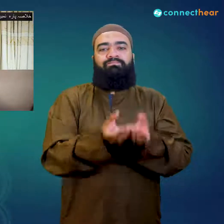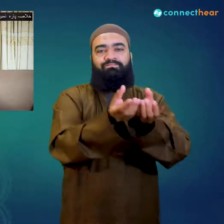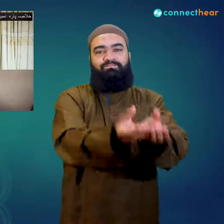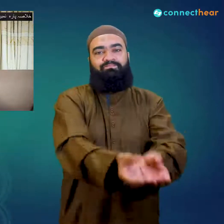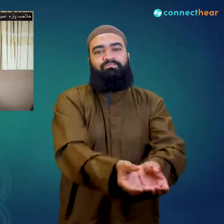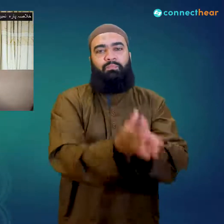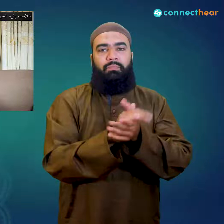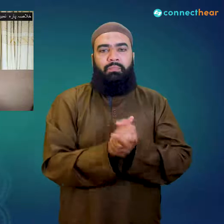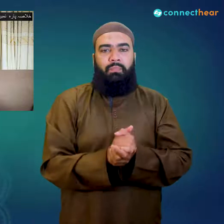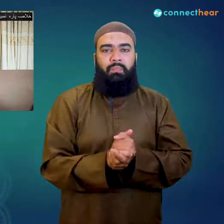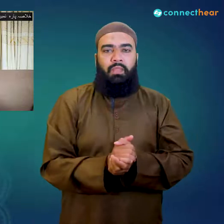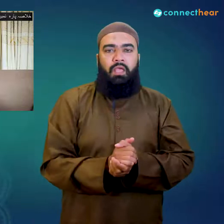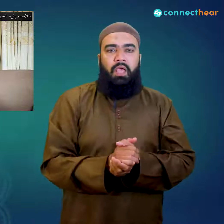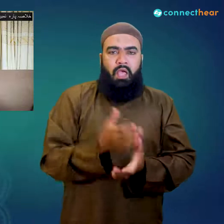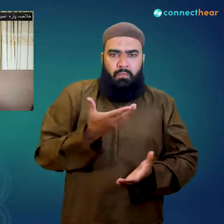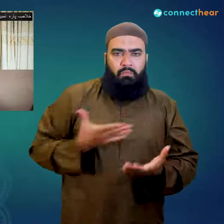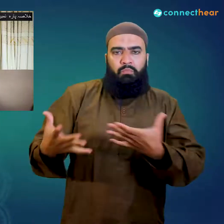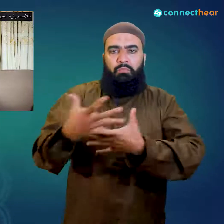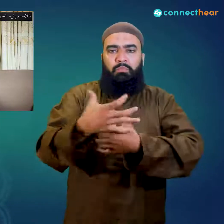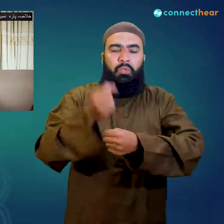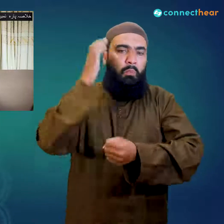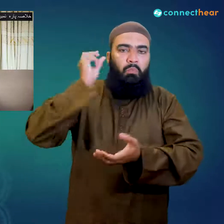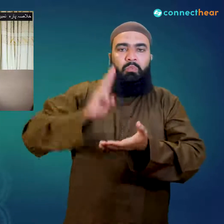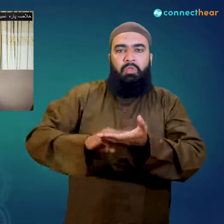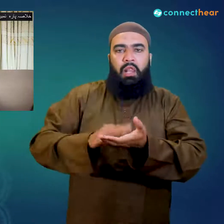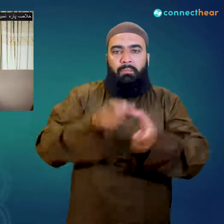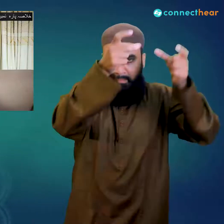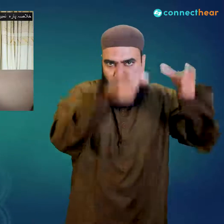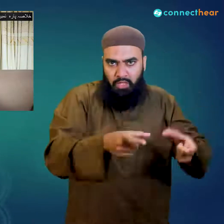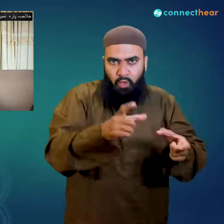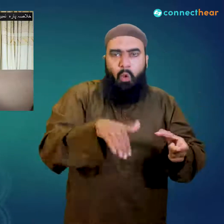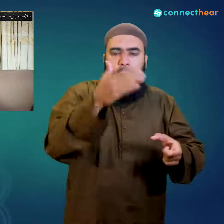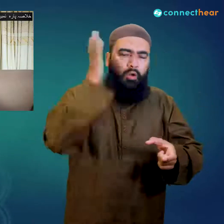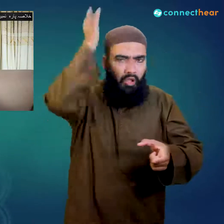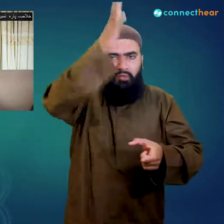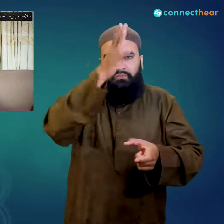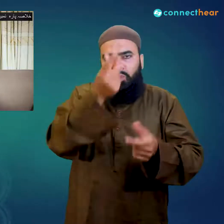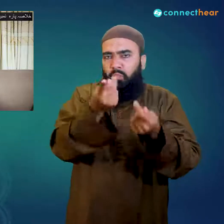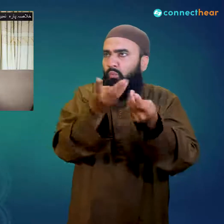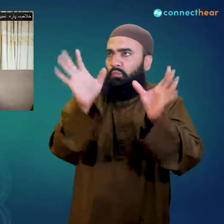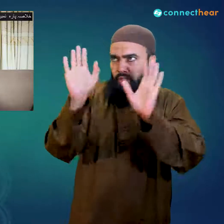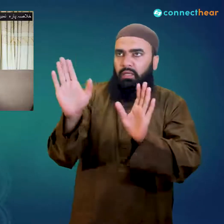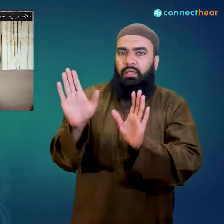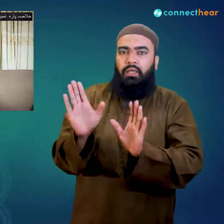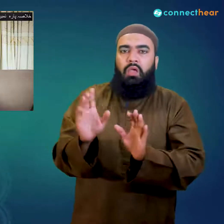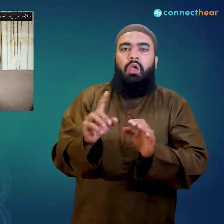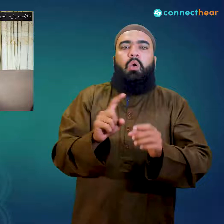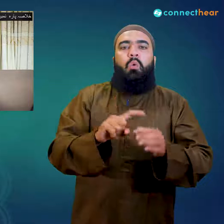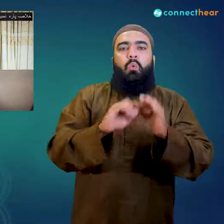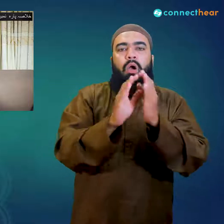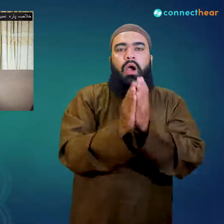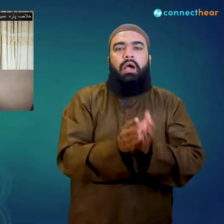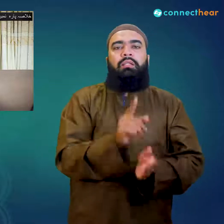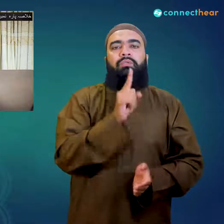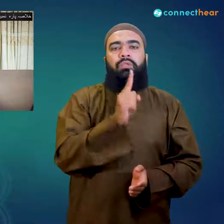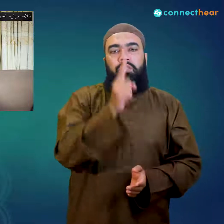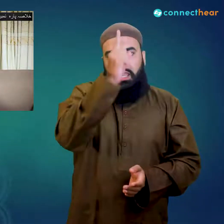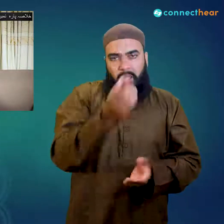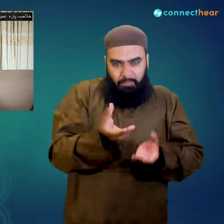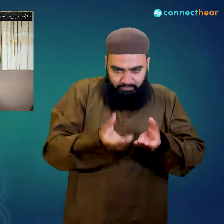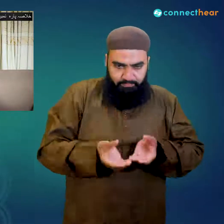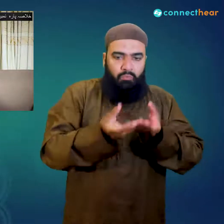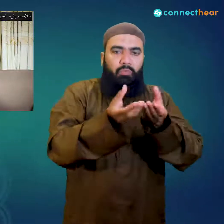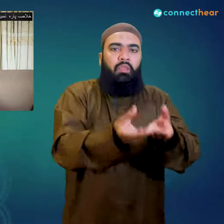ہے۔ ہم سب مسلمانوں کے لیے بھی اور غیر مسلموں کے لیے بھی یہ قرآن مجید ایک عظیم نعمت